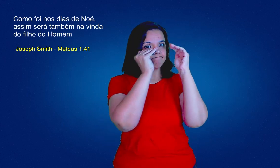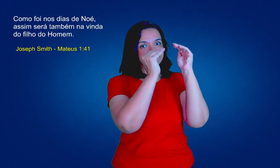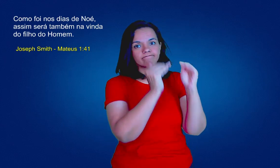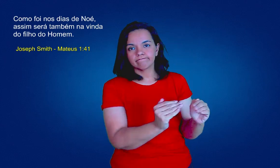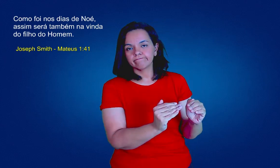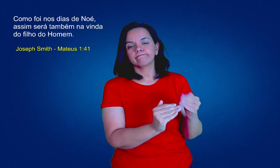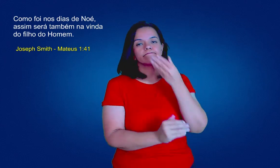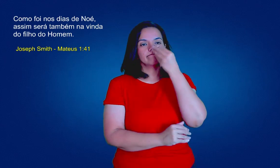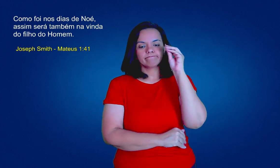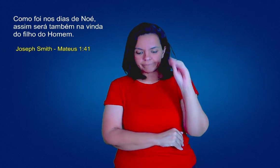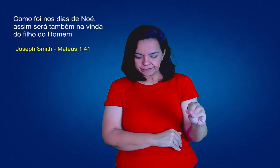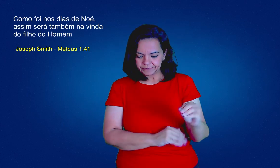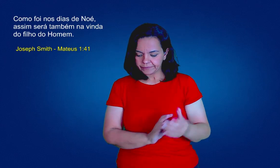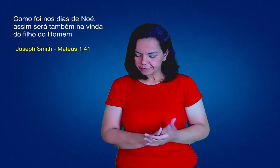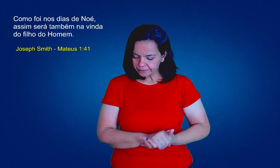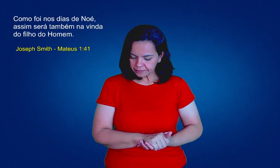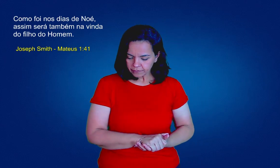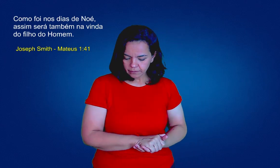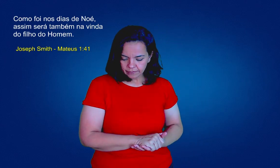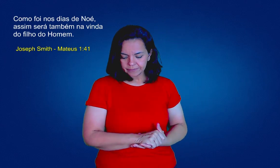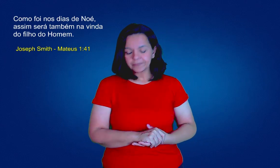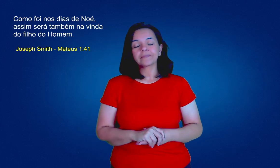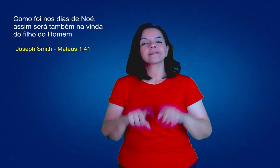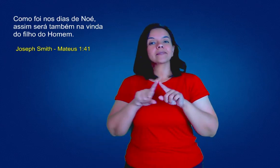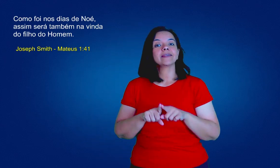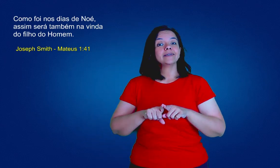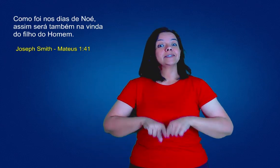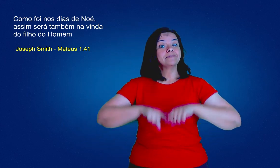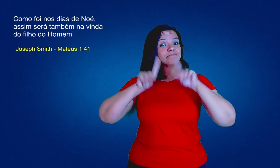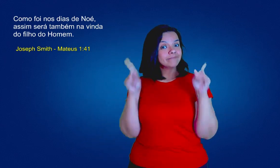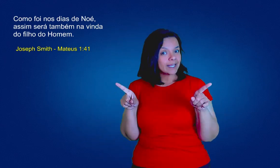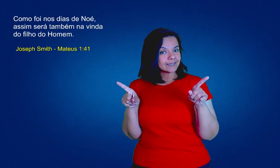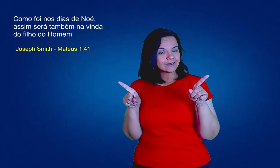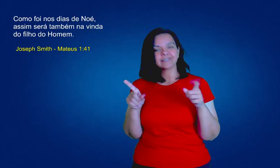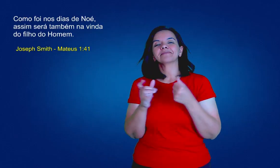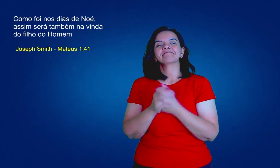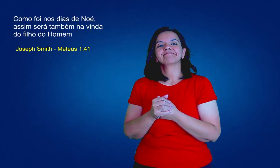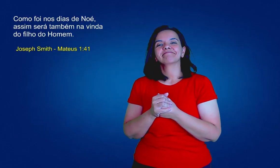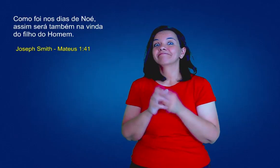Precisamos perceber que os iníquos sempre foram destruídos.